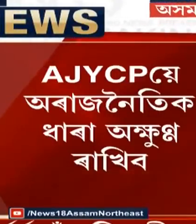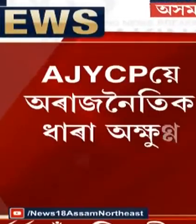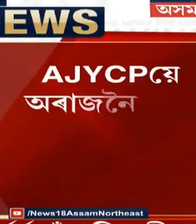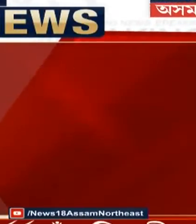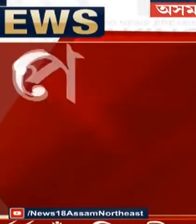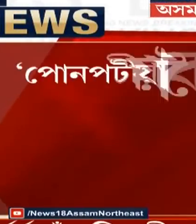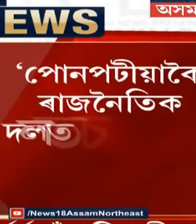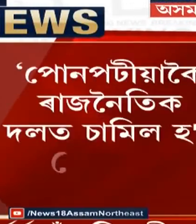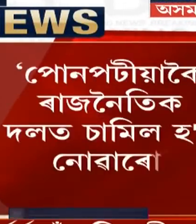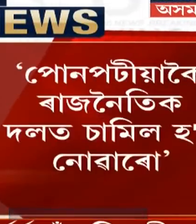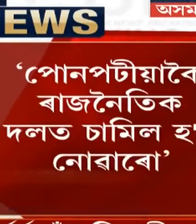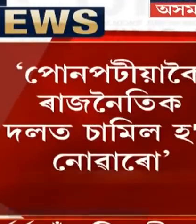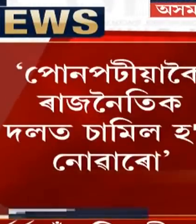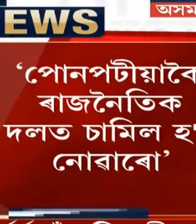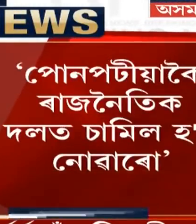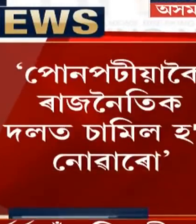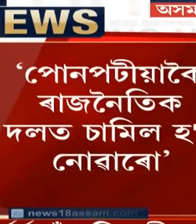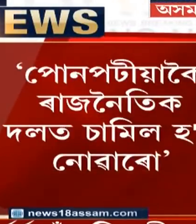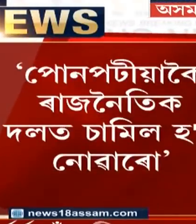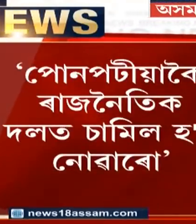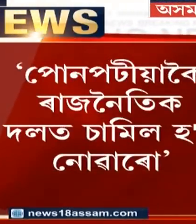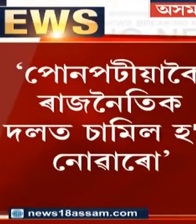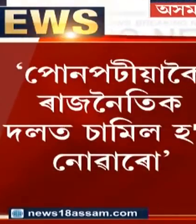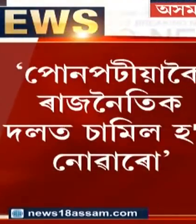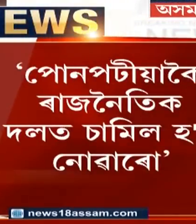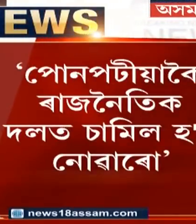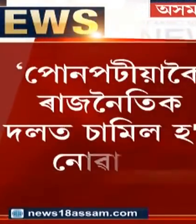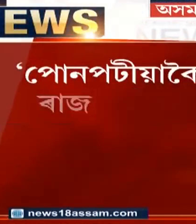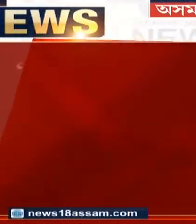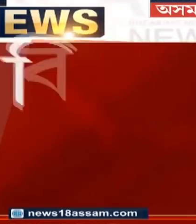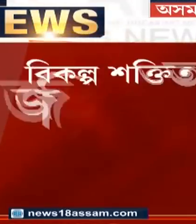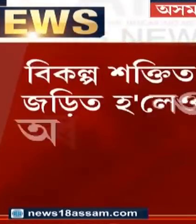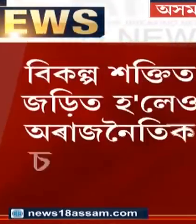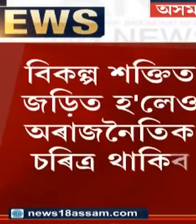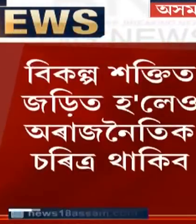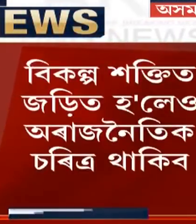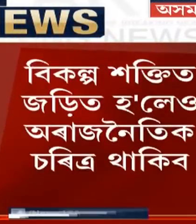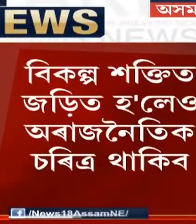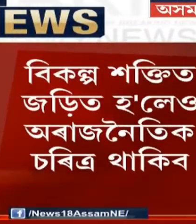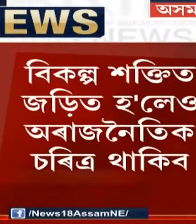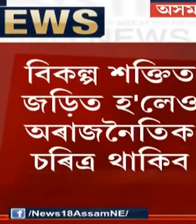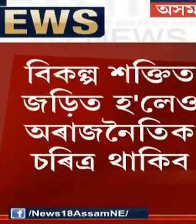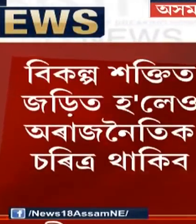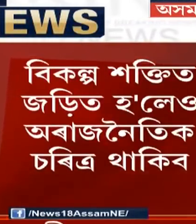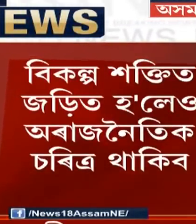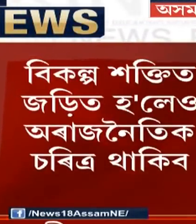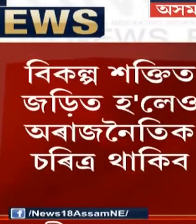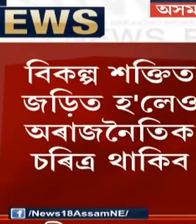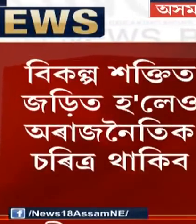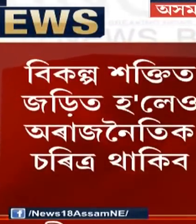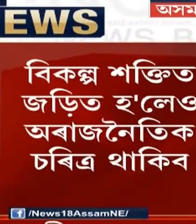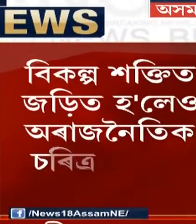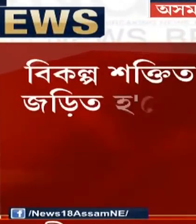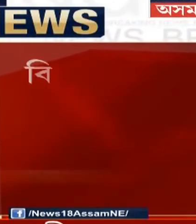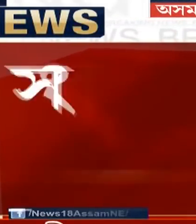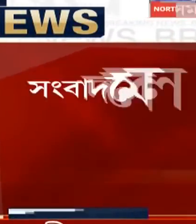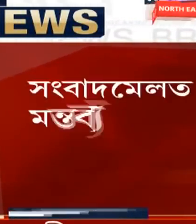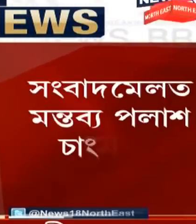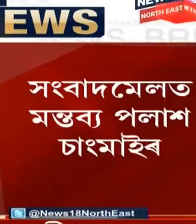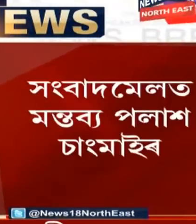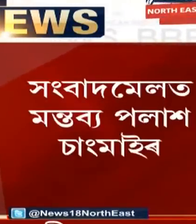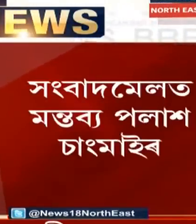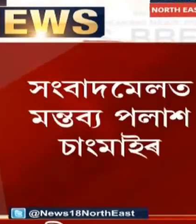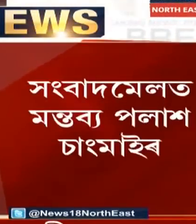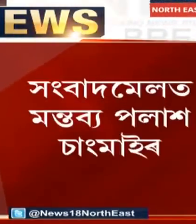বিকল্প রাজনৈতিক শক্তি যি রাজনৈতিক শক্তিয়ে এই কেন্দ্র যি রাজনৈতিক শক্তিয়ে যেবিলাক রাষ্ট্রীয় রাজনৈতিক শক্তিক পরাভূত করব